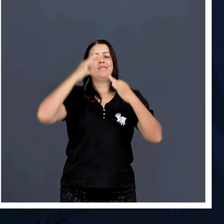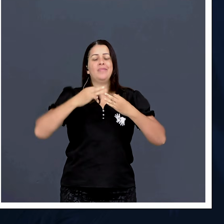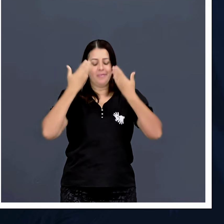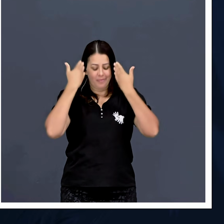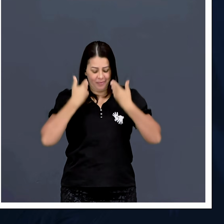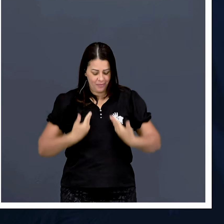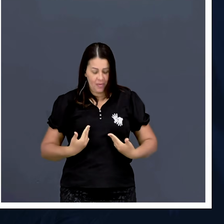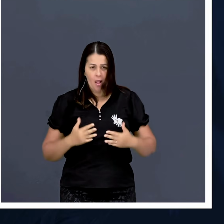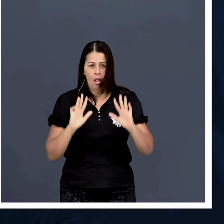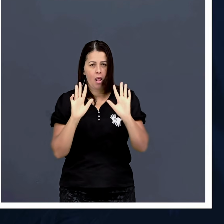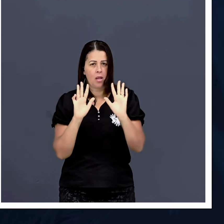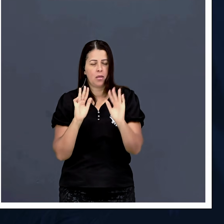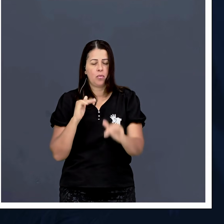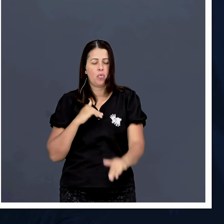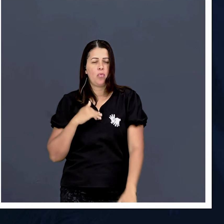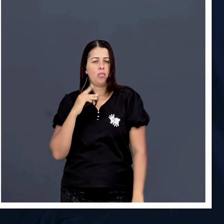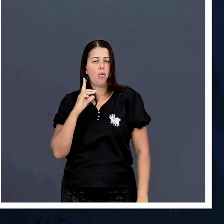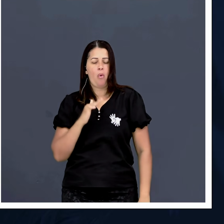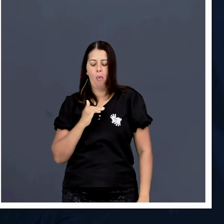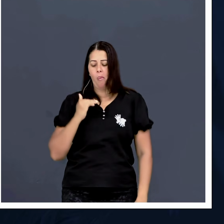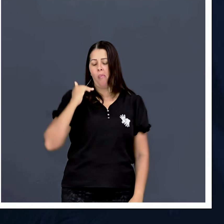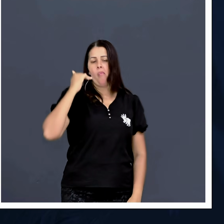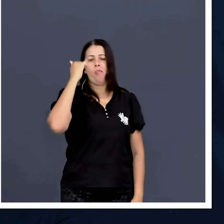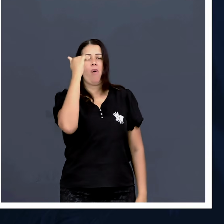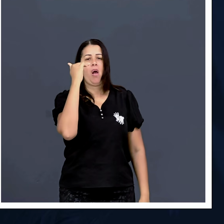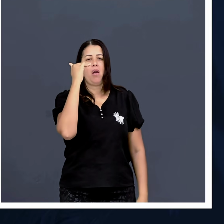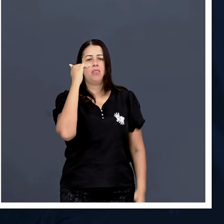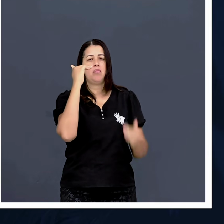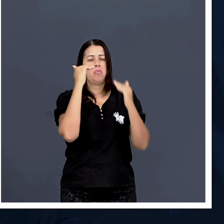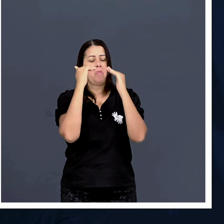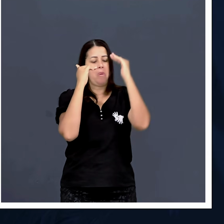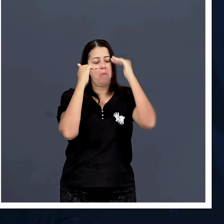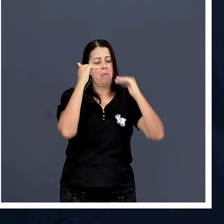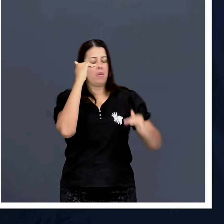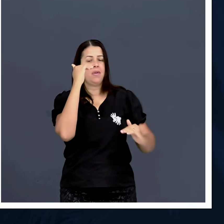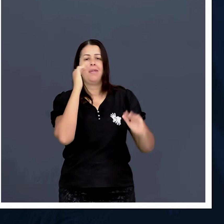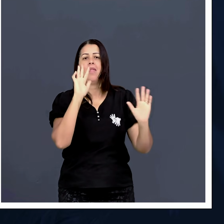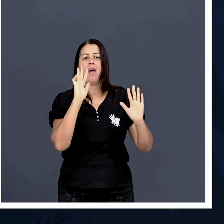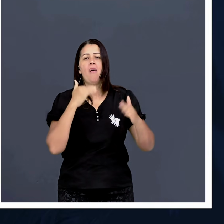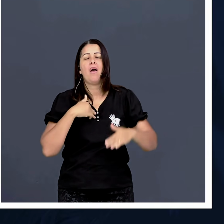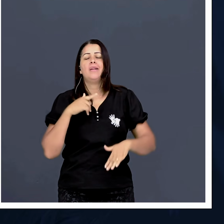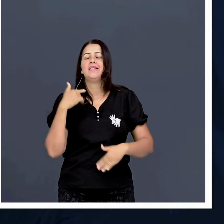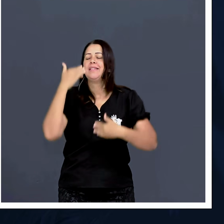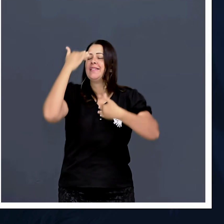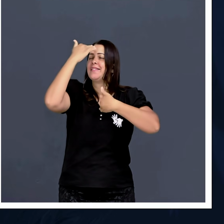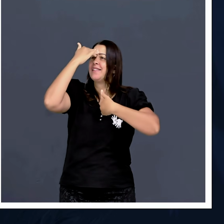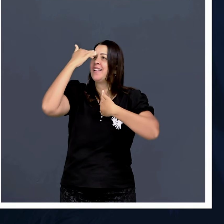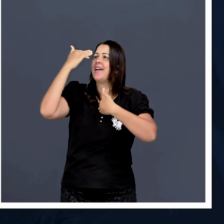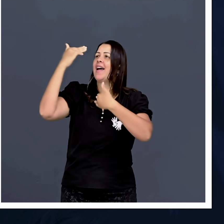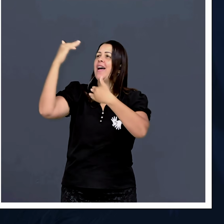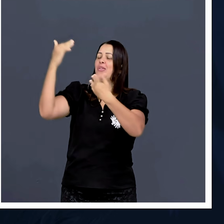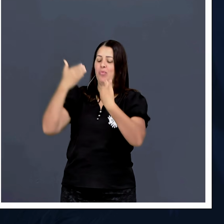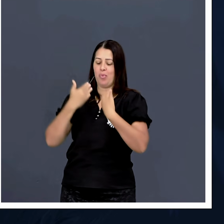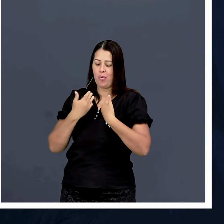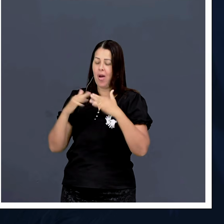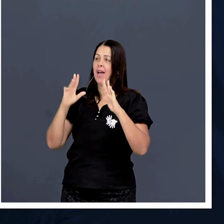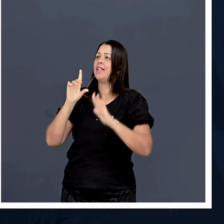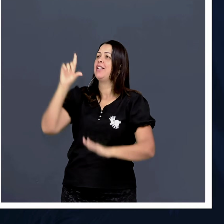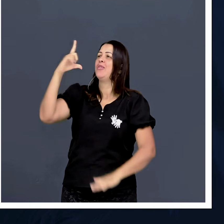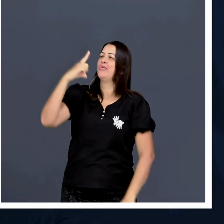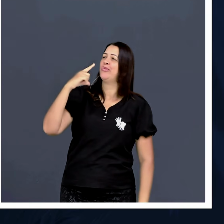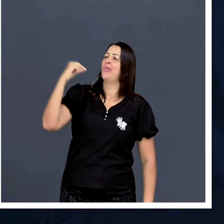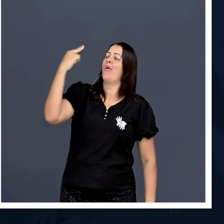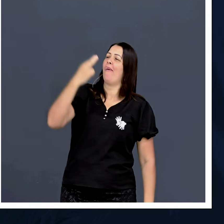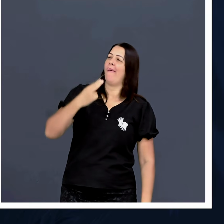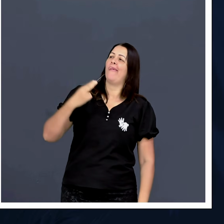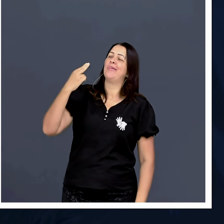é, não é se colocar em um lugar maior ou melhor que ninguém, mas é ser grato e permitir que Deus te use da maneira como